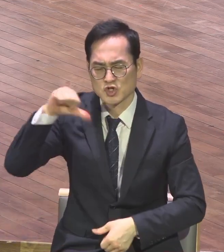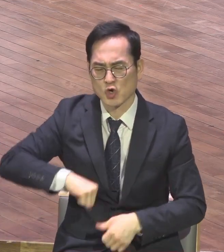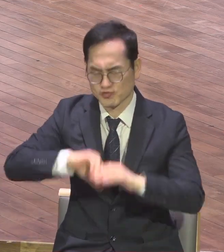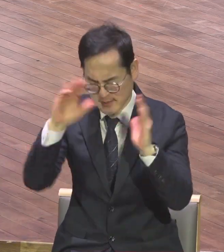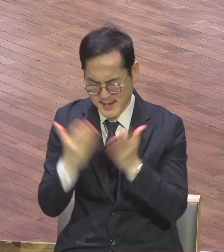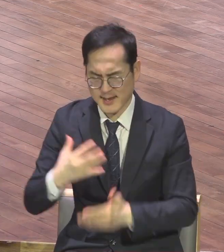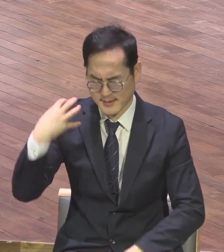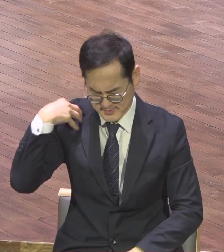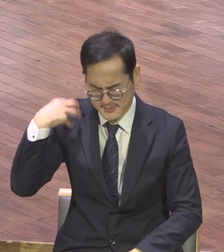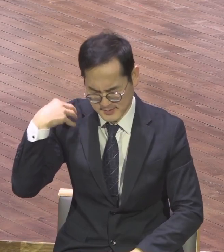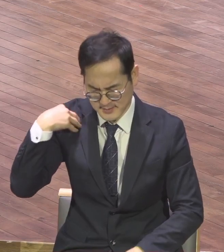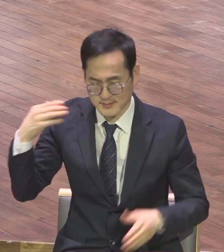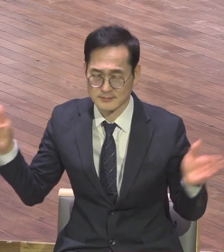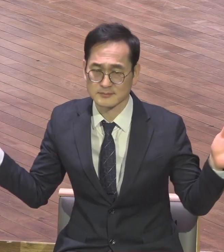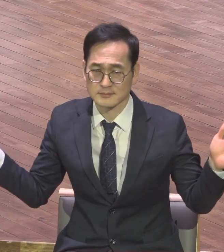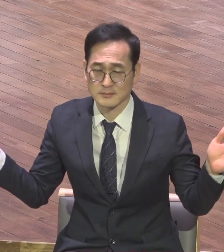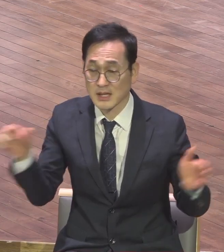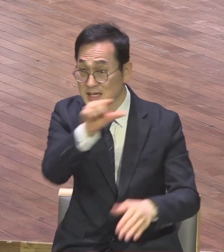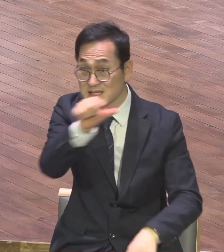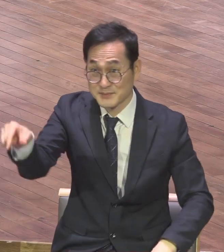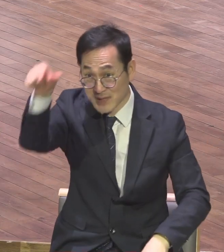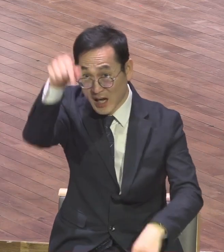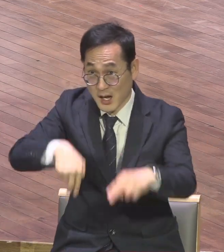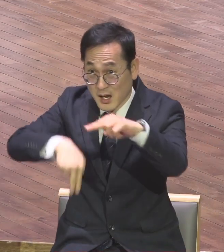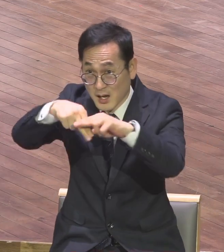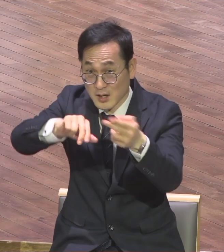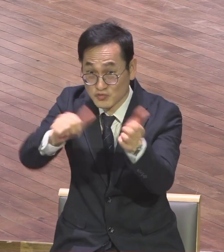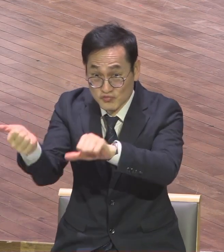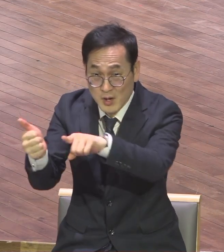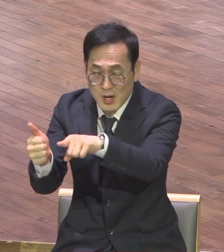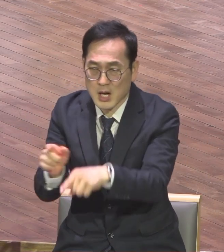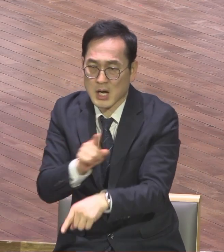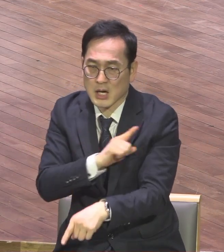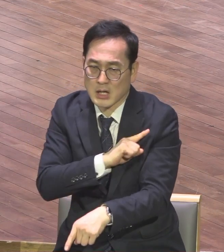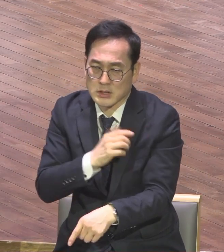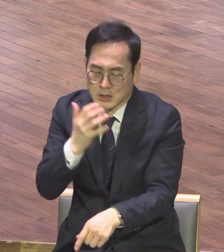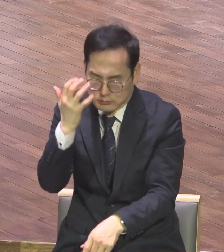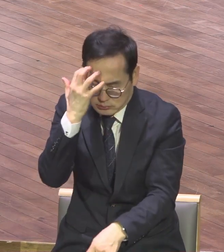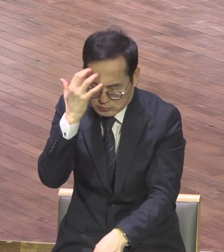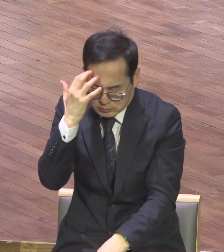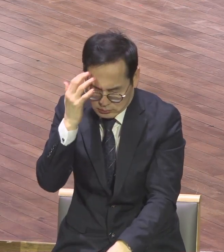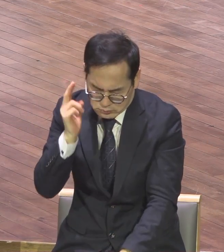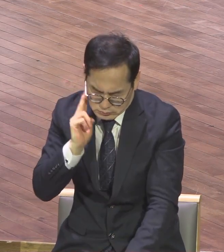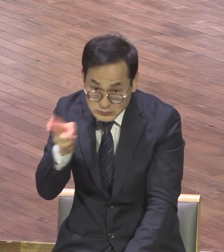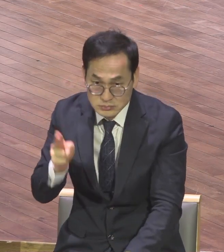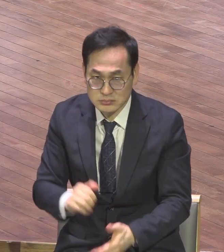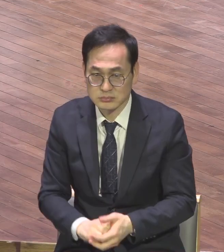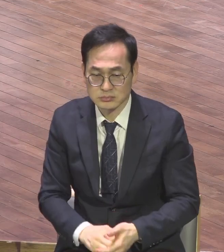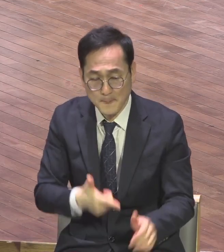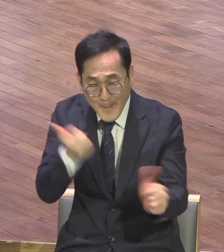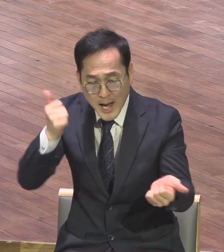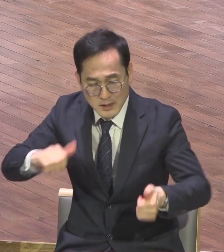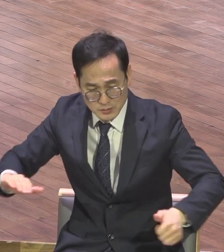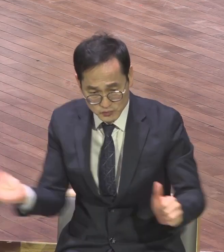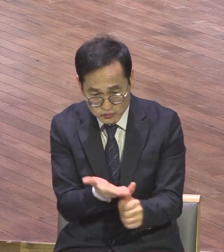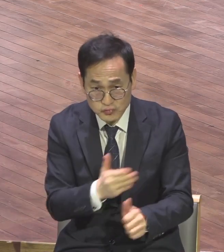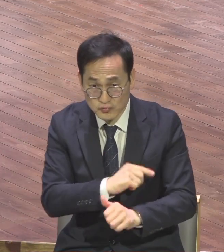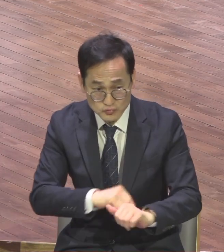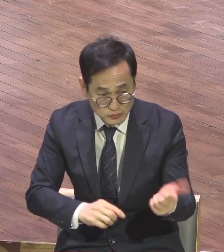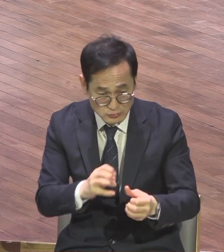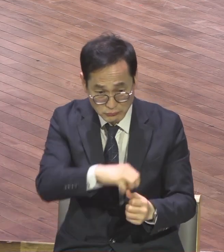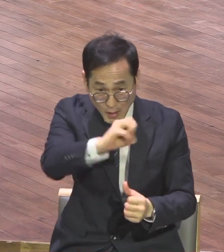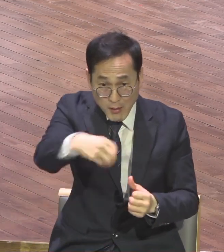받겠다. 십자가 처형만큼 처참한 죽음은 지구상에 없습니다. 총살, 목잘림 간단한 거예요. 돌에 맞아 죽음